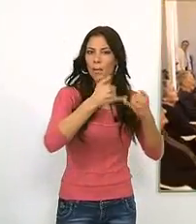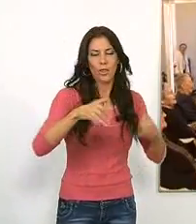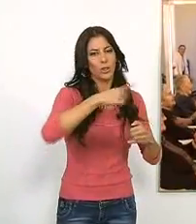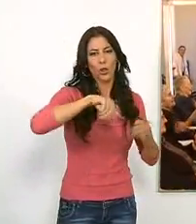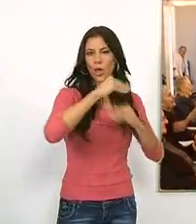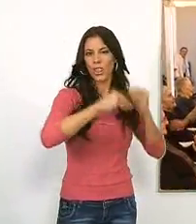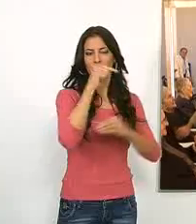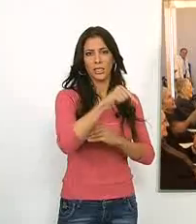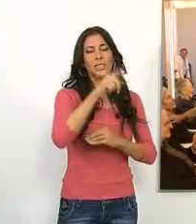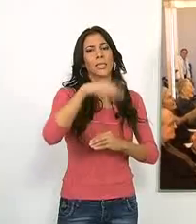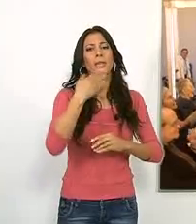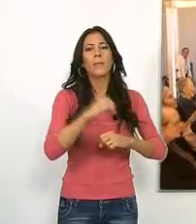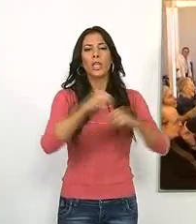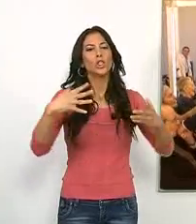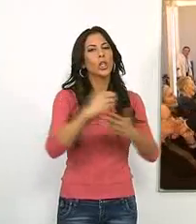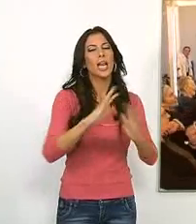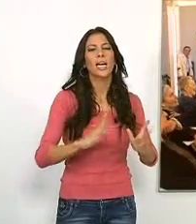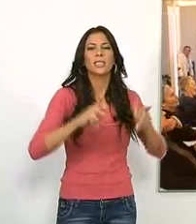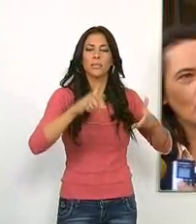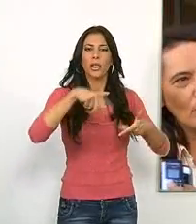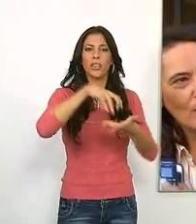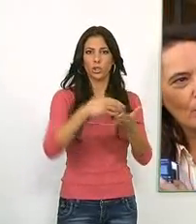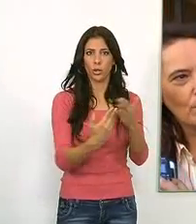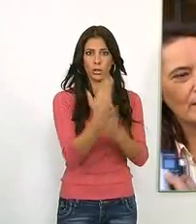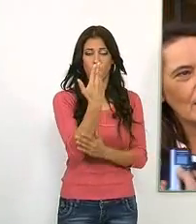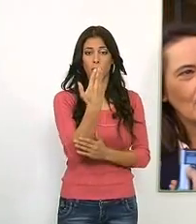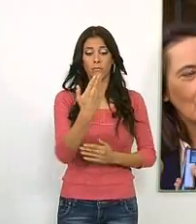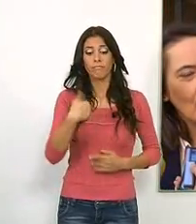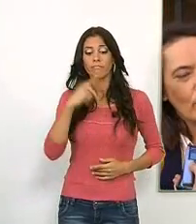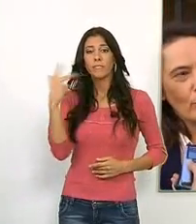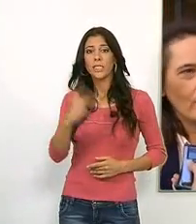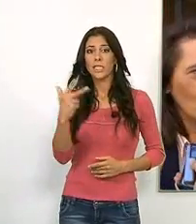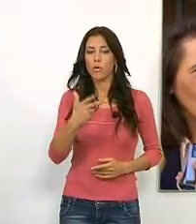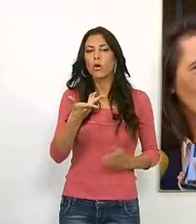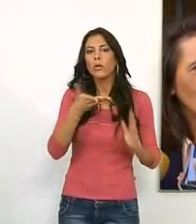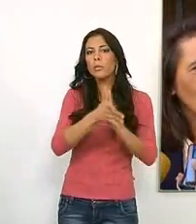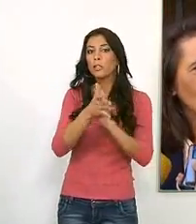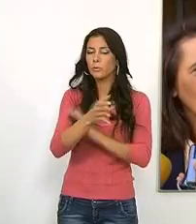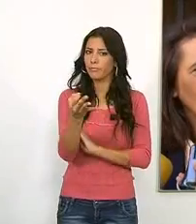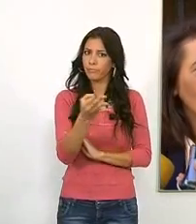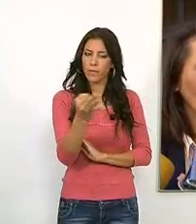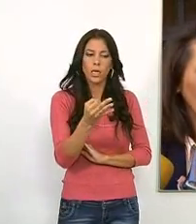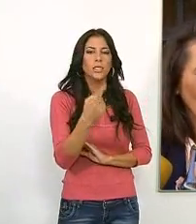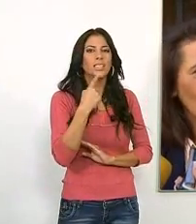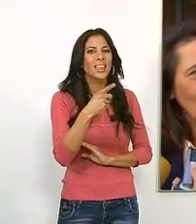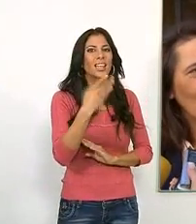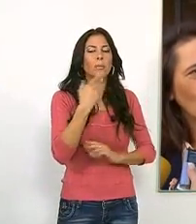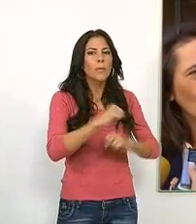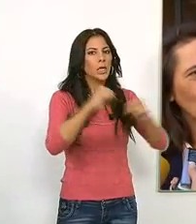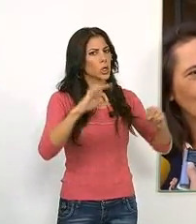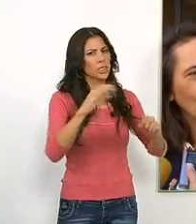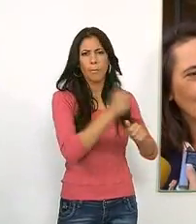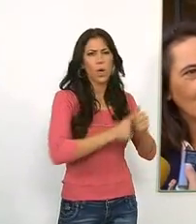residencias y también mayores de los centros de día la primera edil comentó que los mayores meleño es su principal